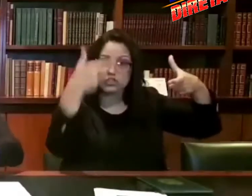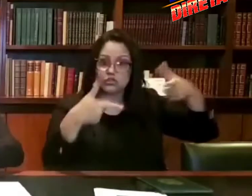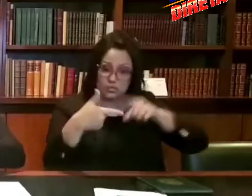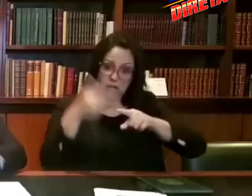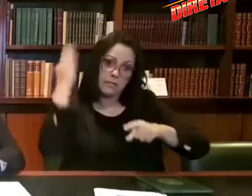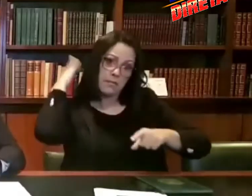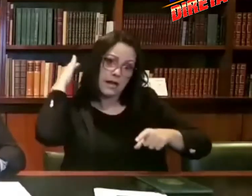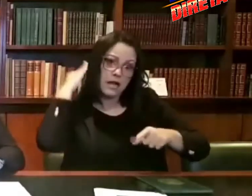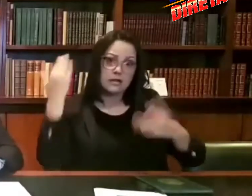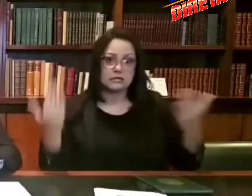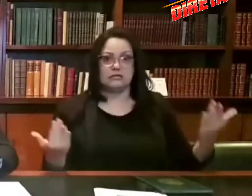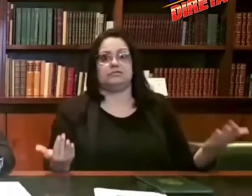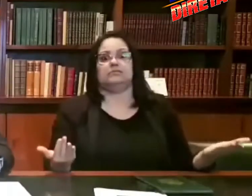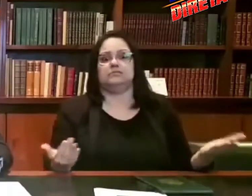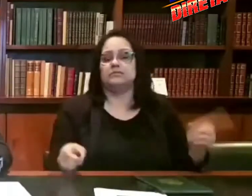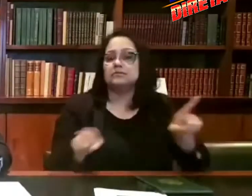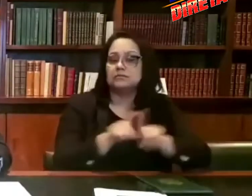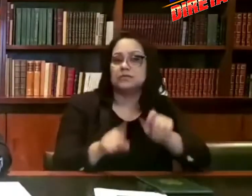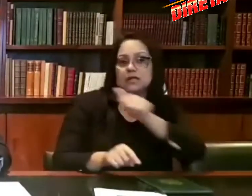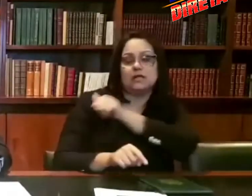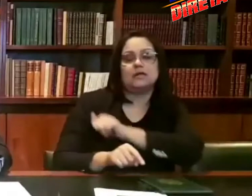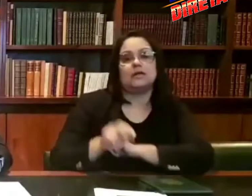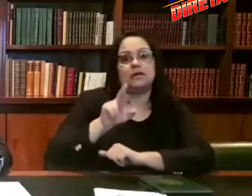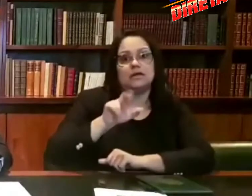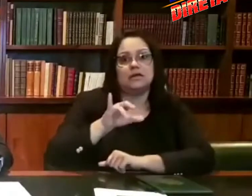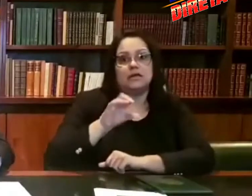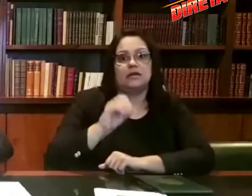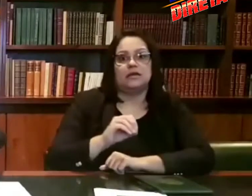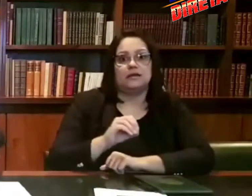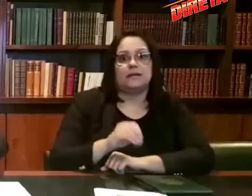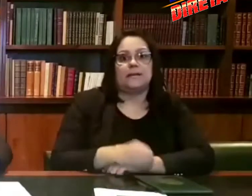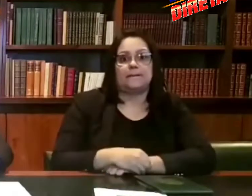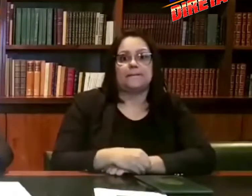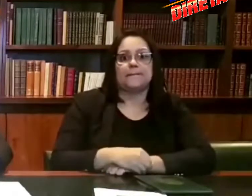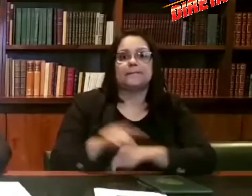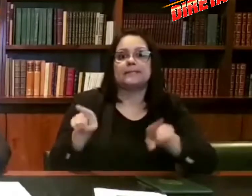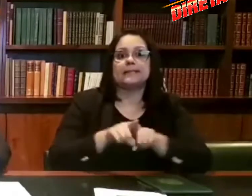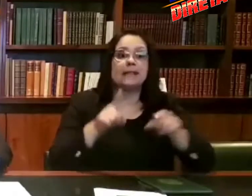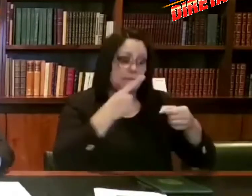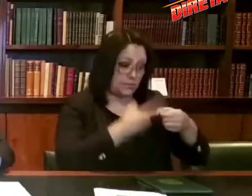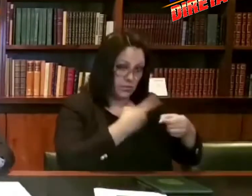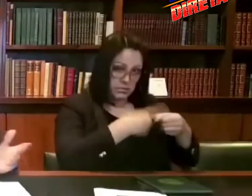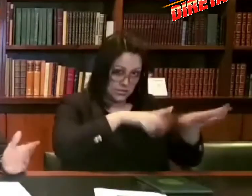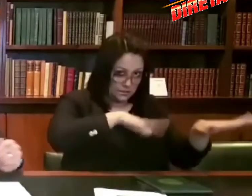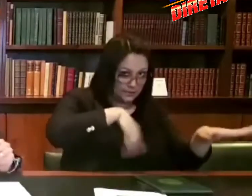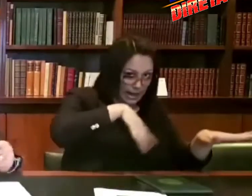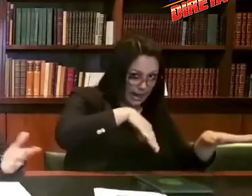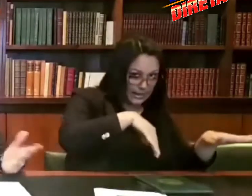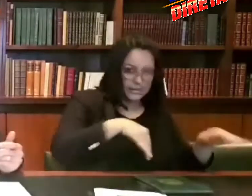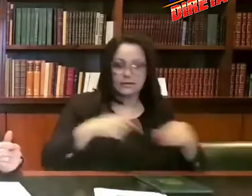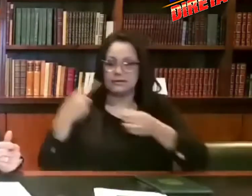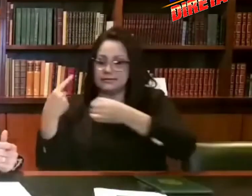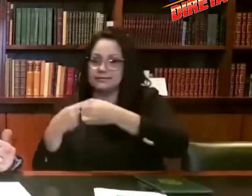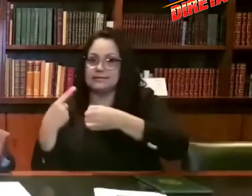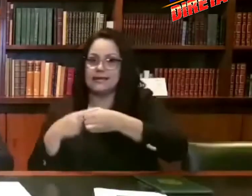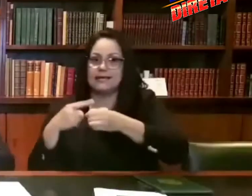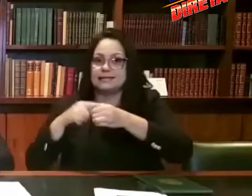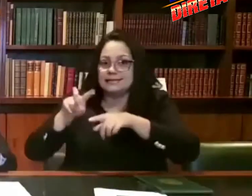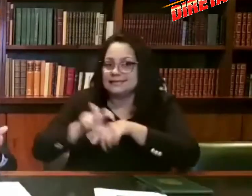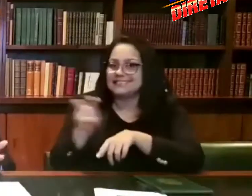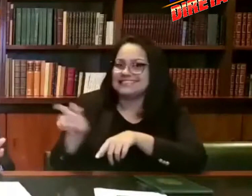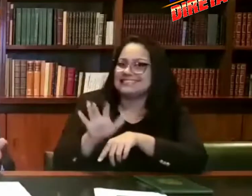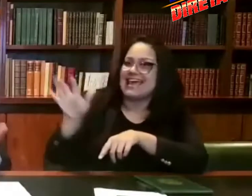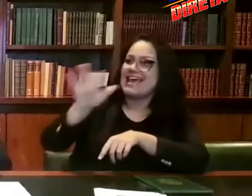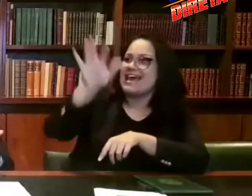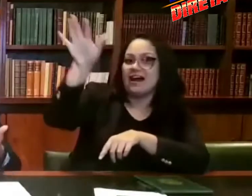um município e outro, até o Rio de Janeiro. Você pega, por exemplo, o município ali na beira da praia e na serra, há uma diferença enorme. Então,